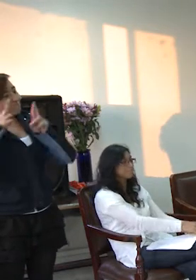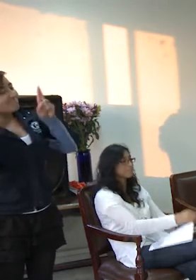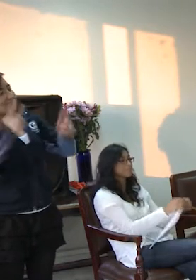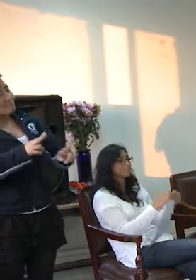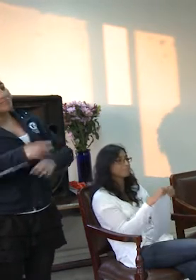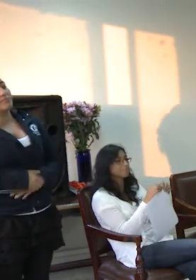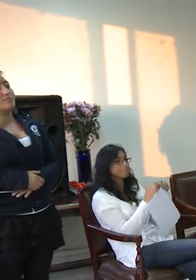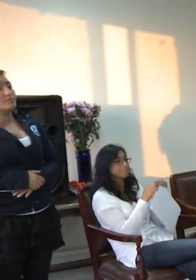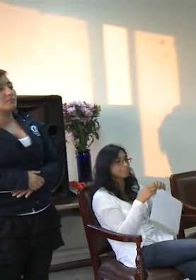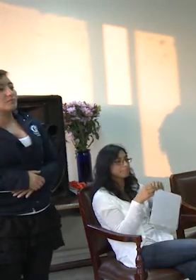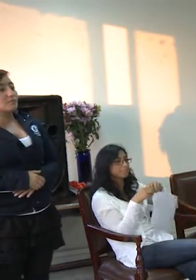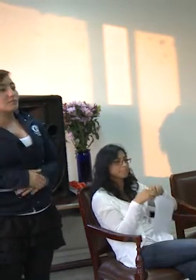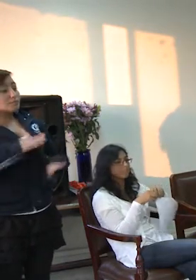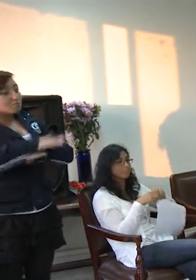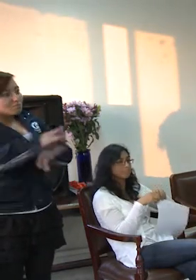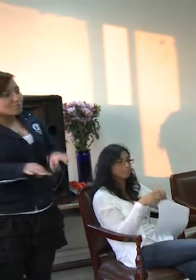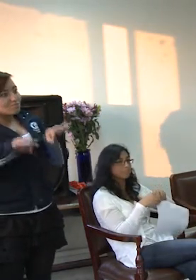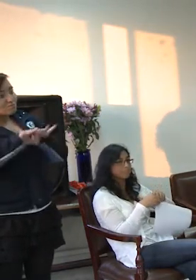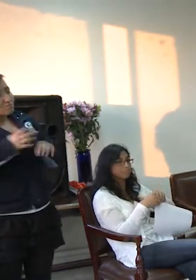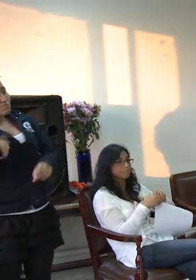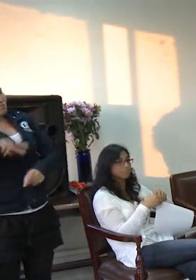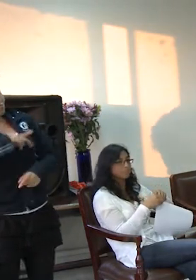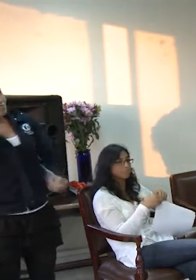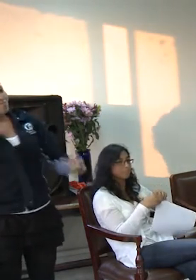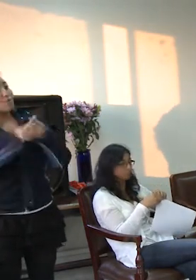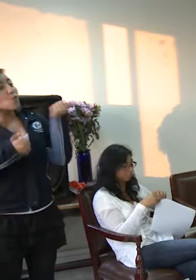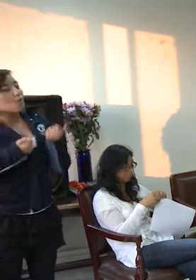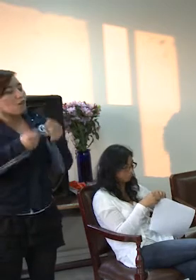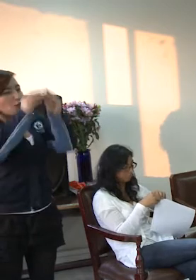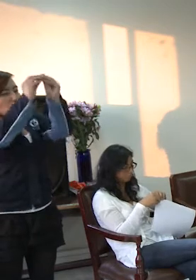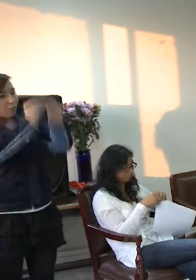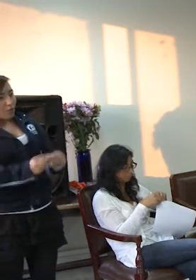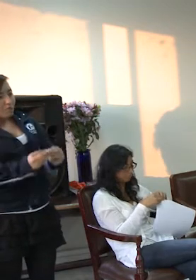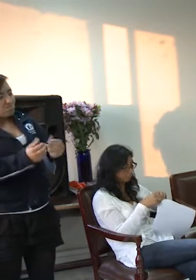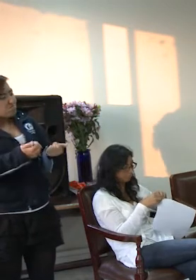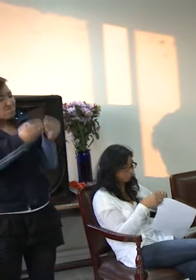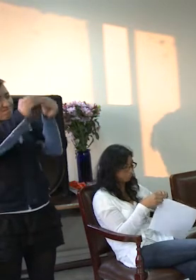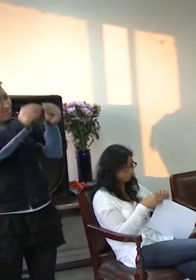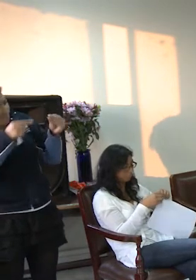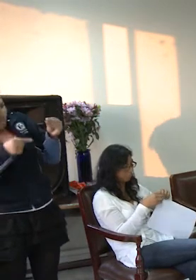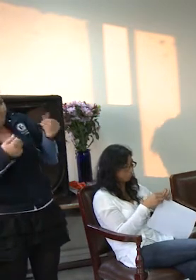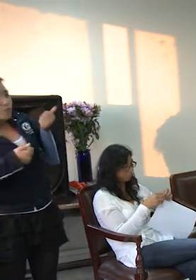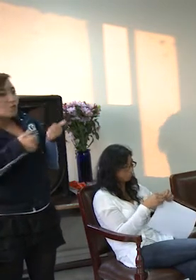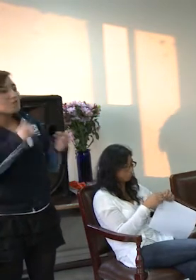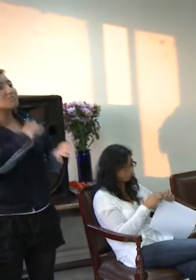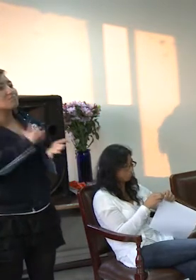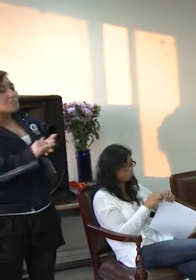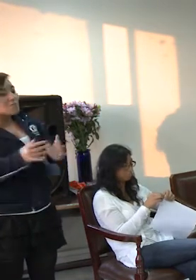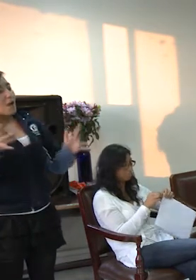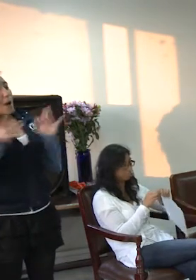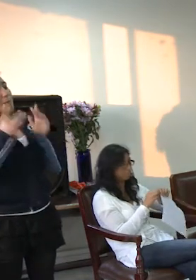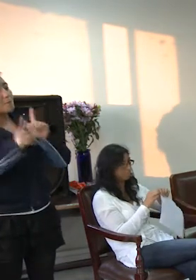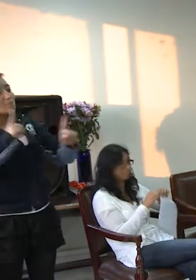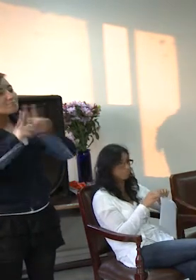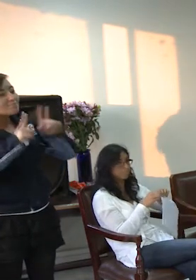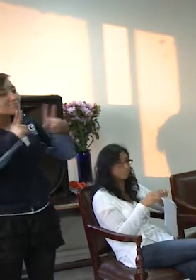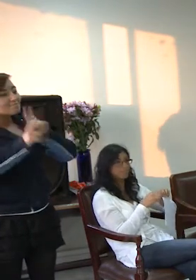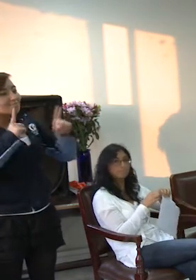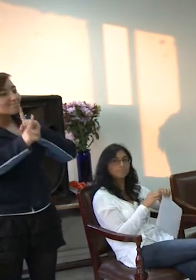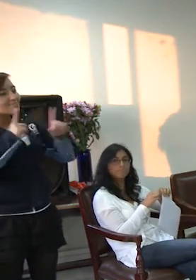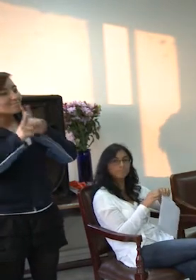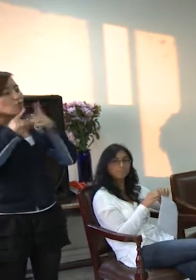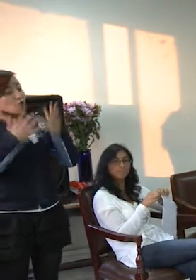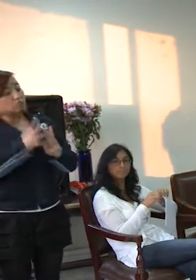Al respecto vale decir que apostamos por las maneras, aquellas que apelan al ejercicio dialógico de respeto por